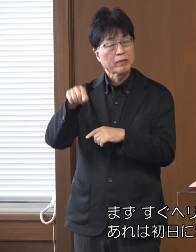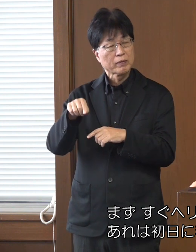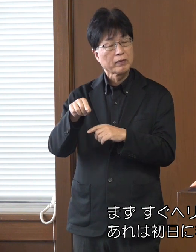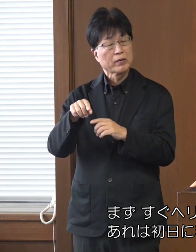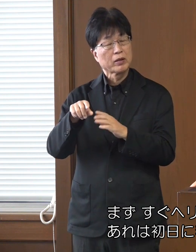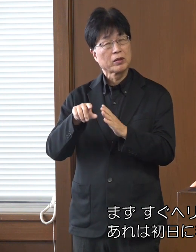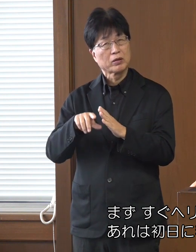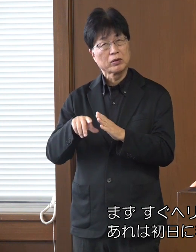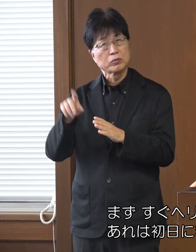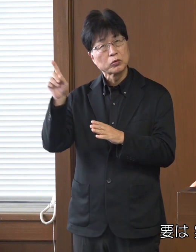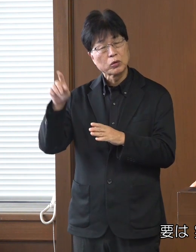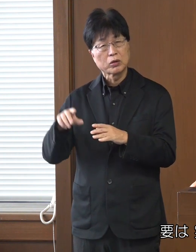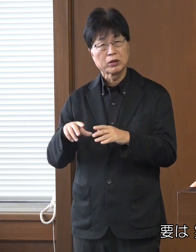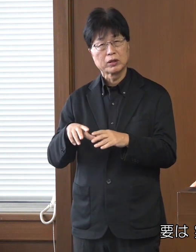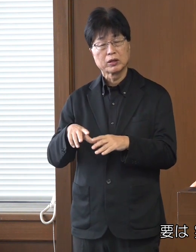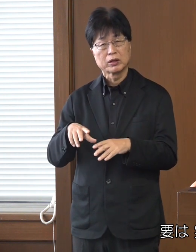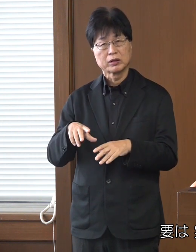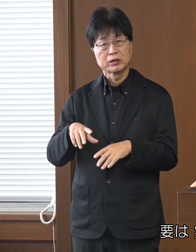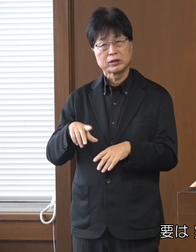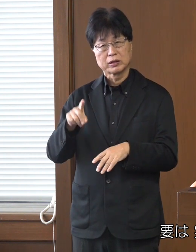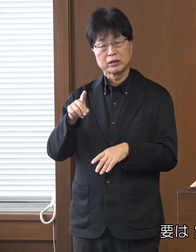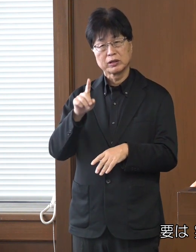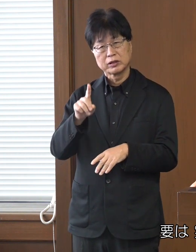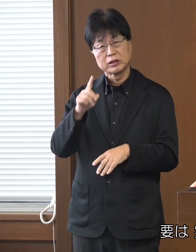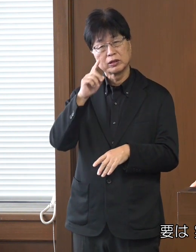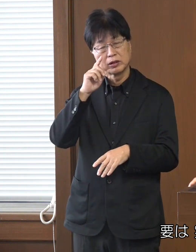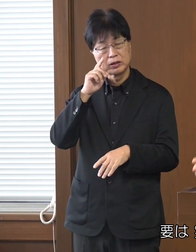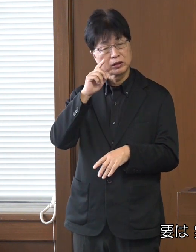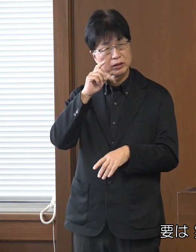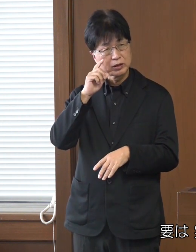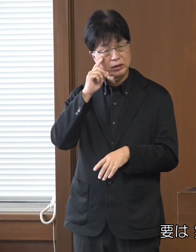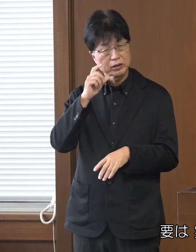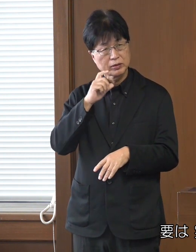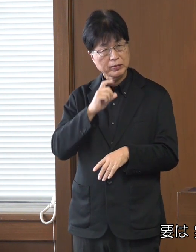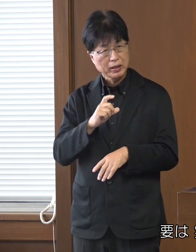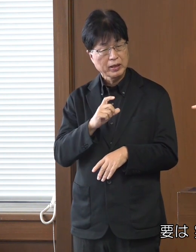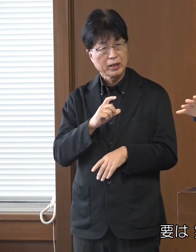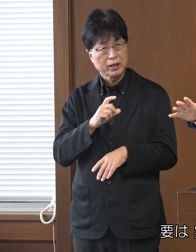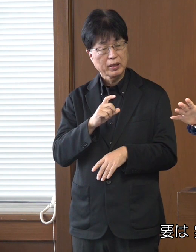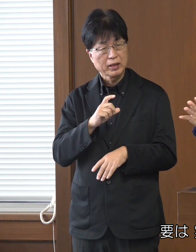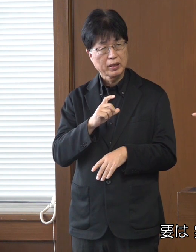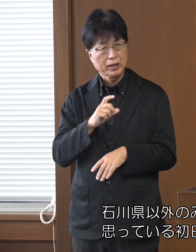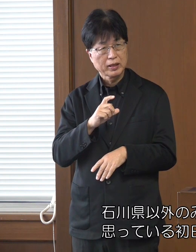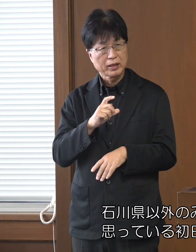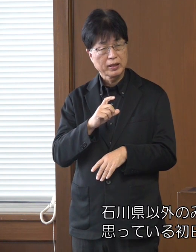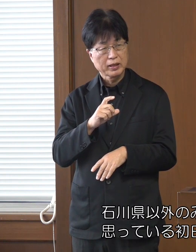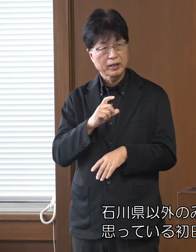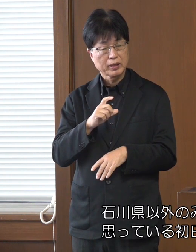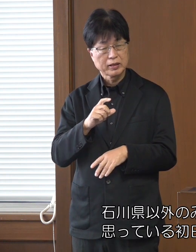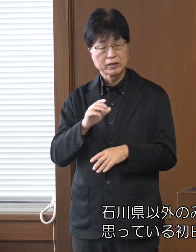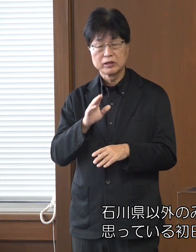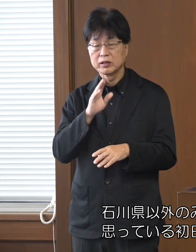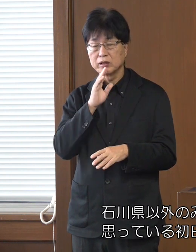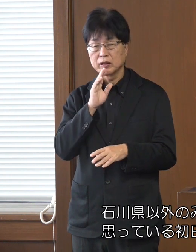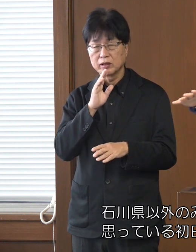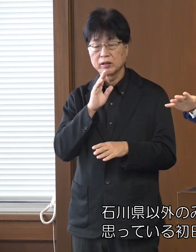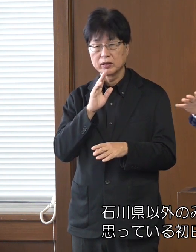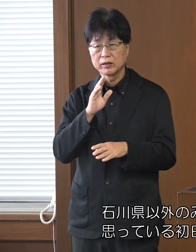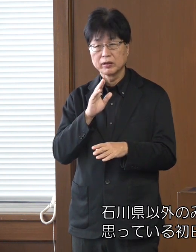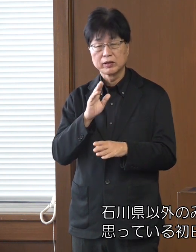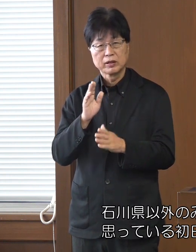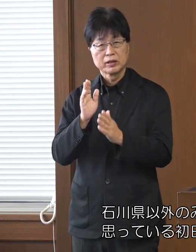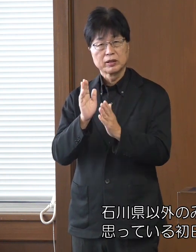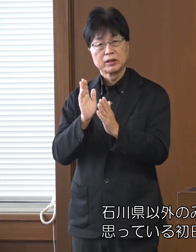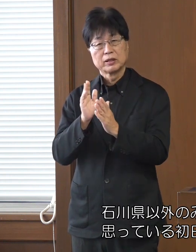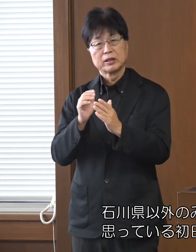ね。要は実際の映像っていうか、石川県以外の